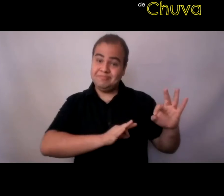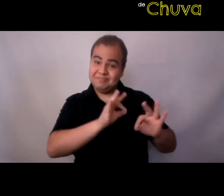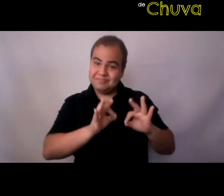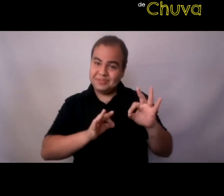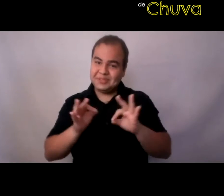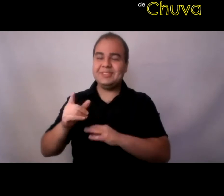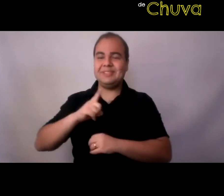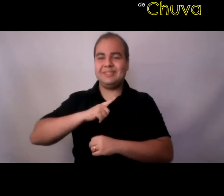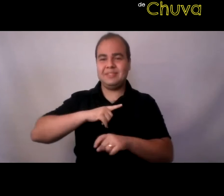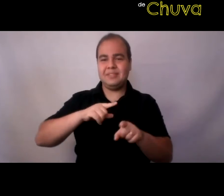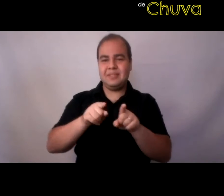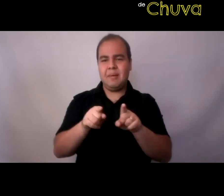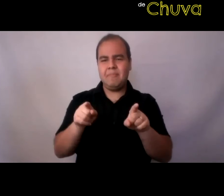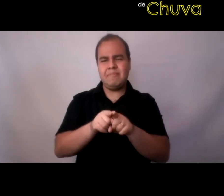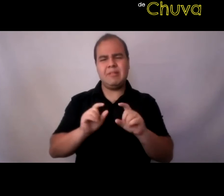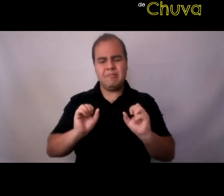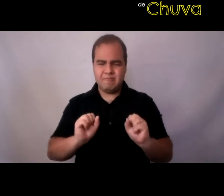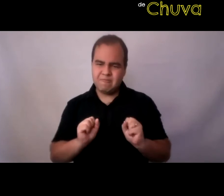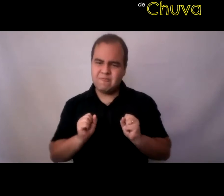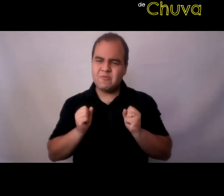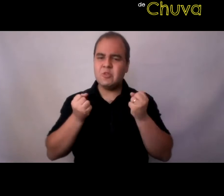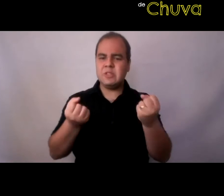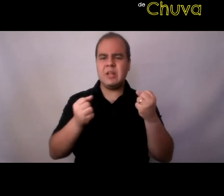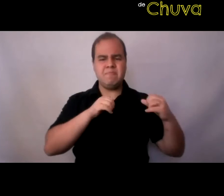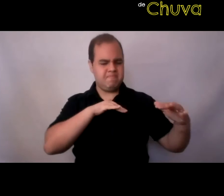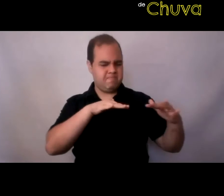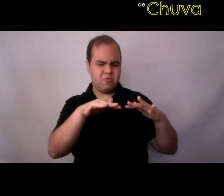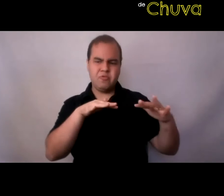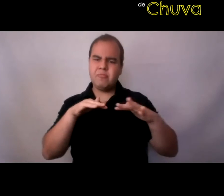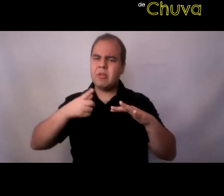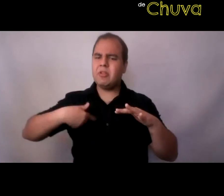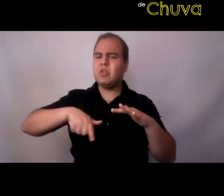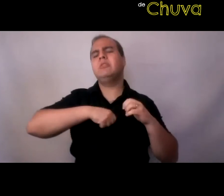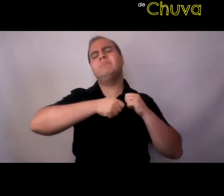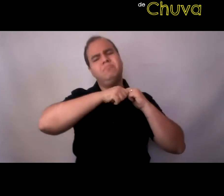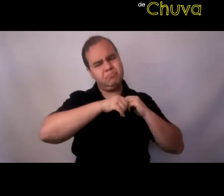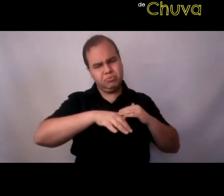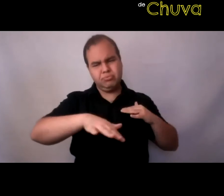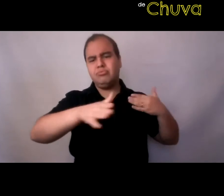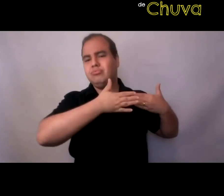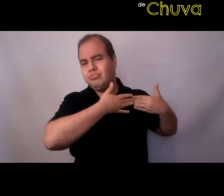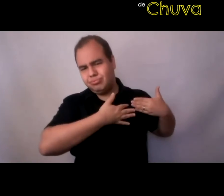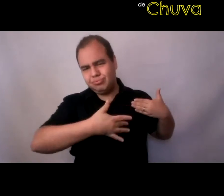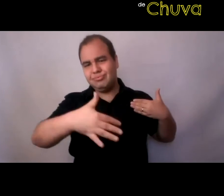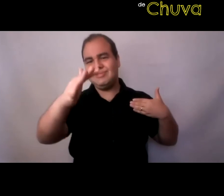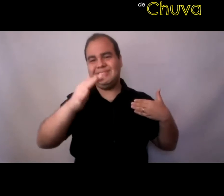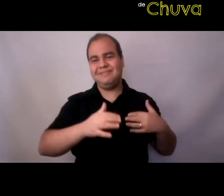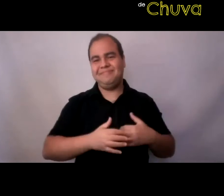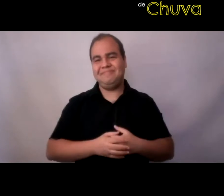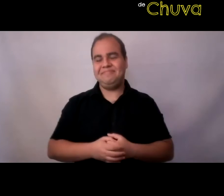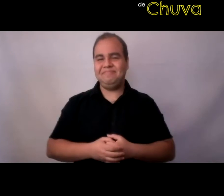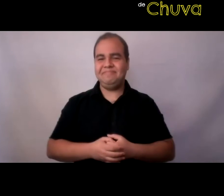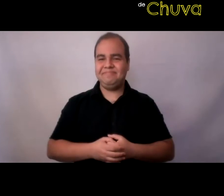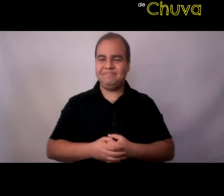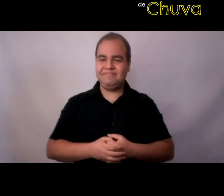né, vem reforçar esse movimento que a gente vem seguindo nos últimos tempos.